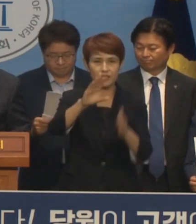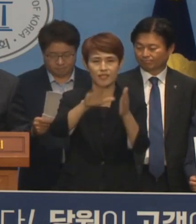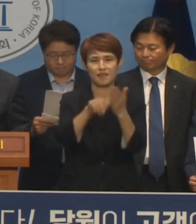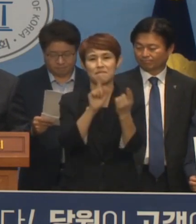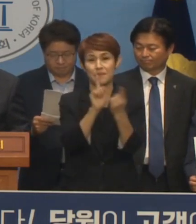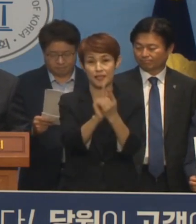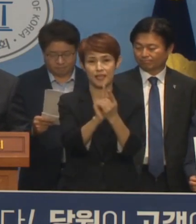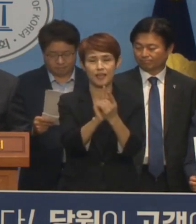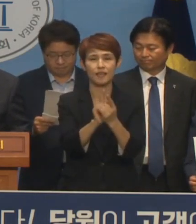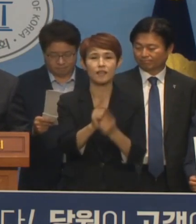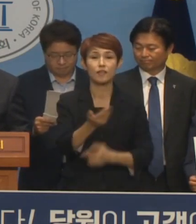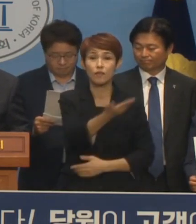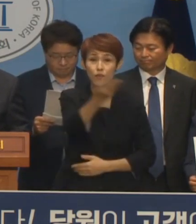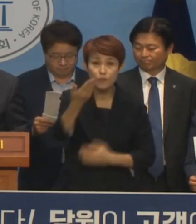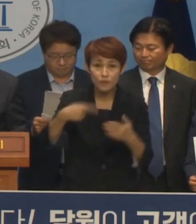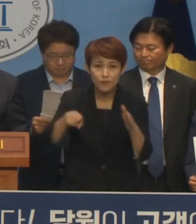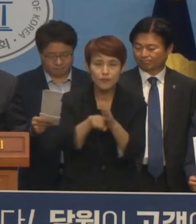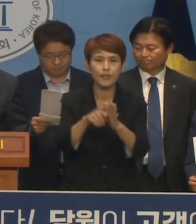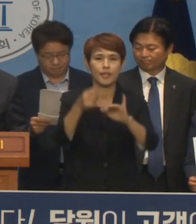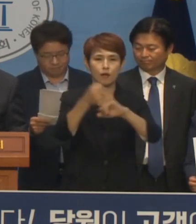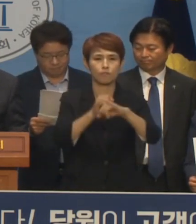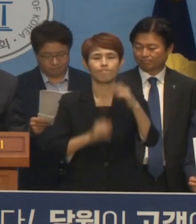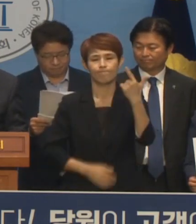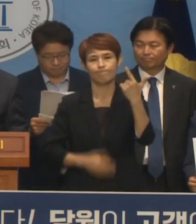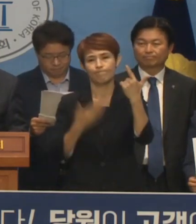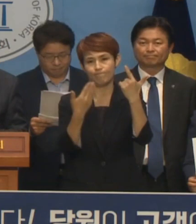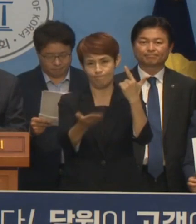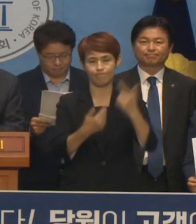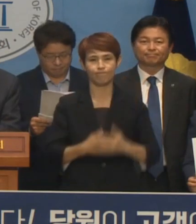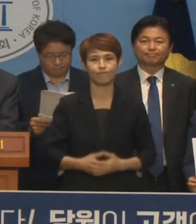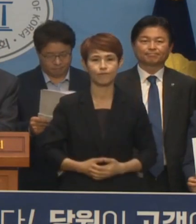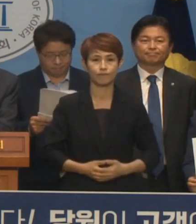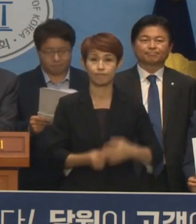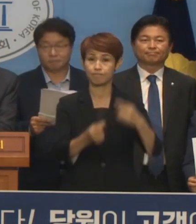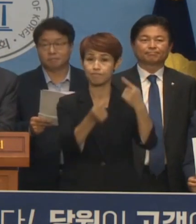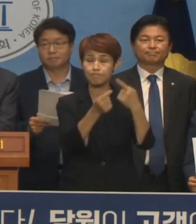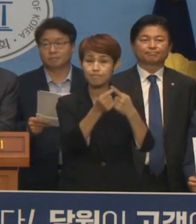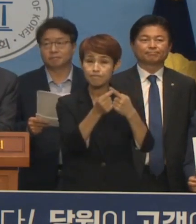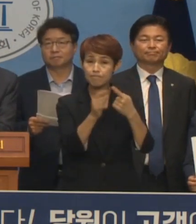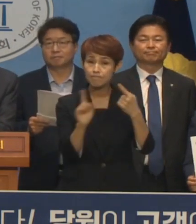당원들께 6가지 약속을 드리겠습니다. 첫째,